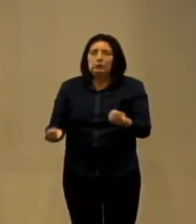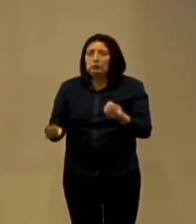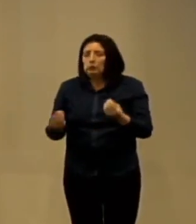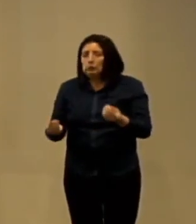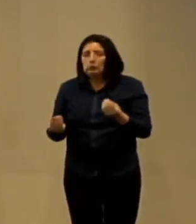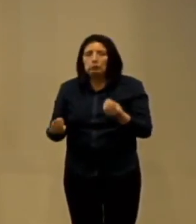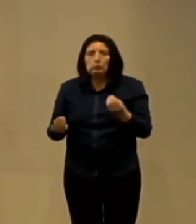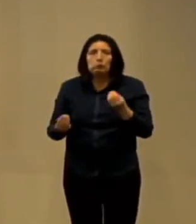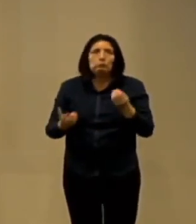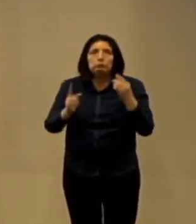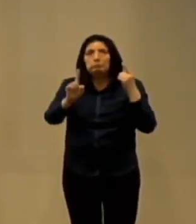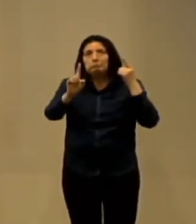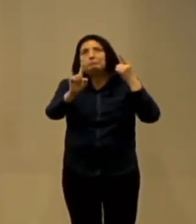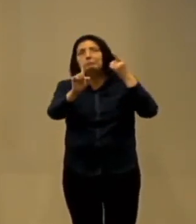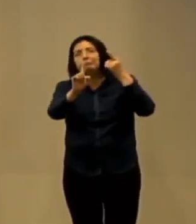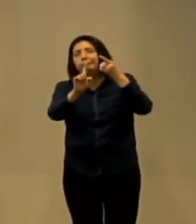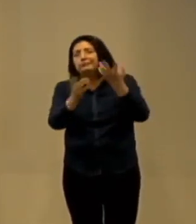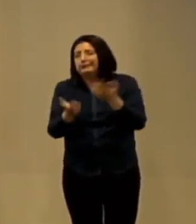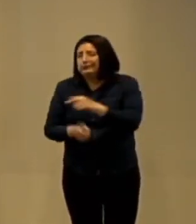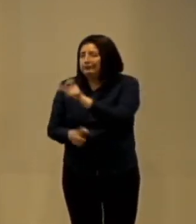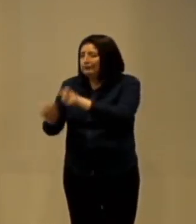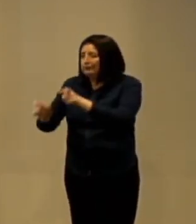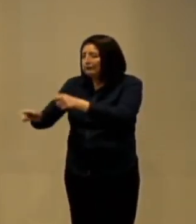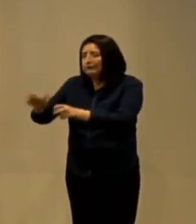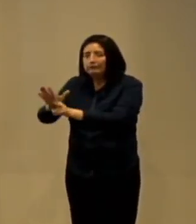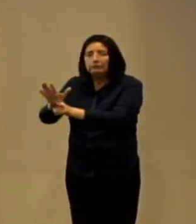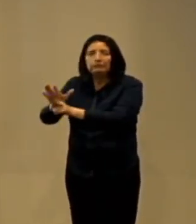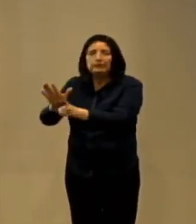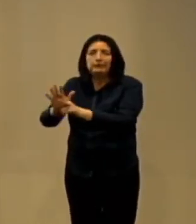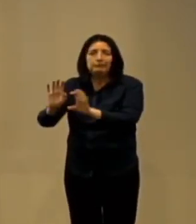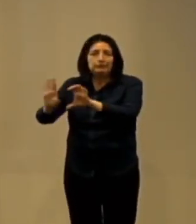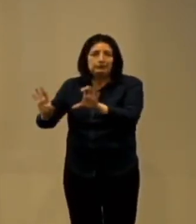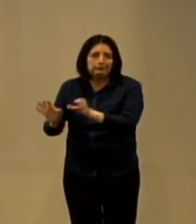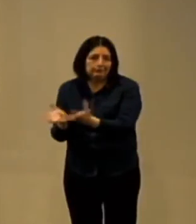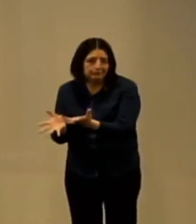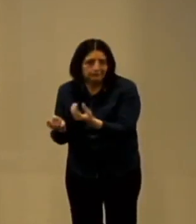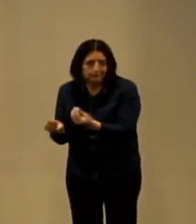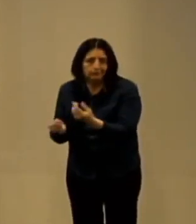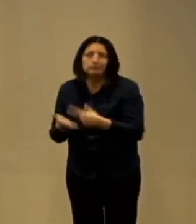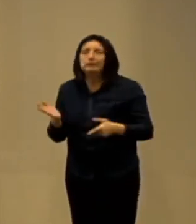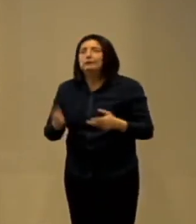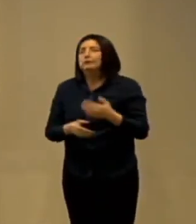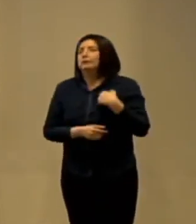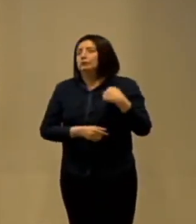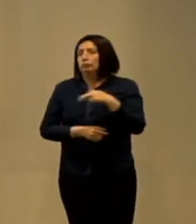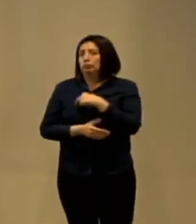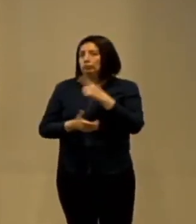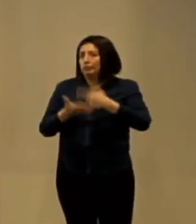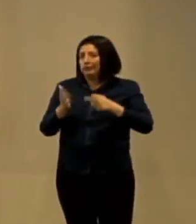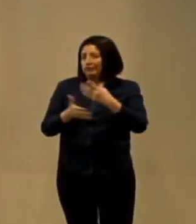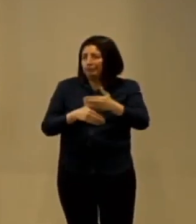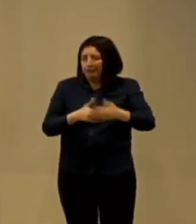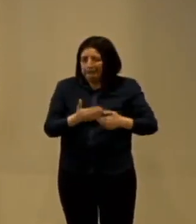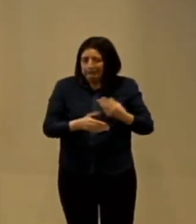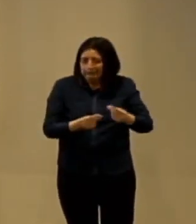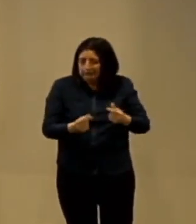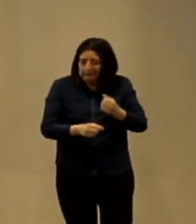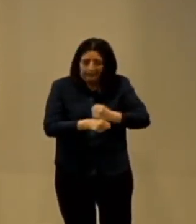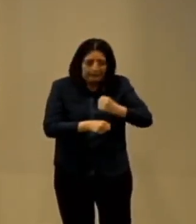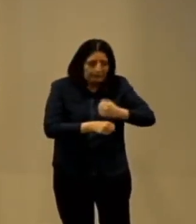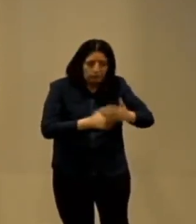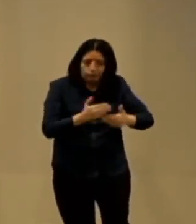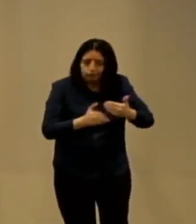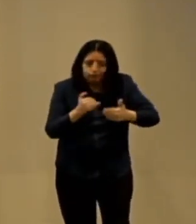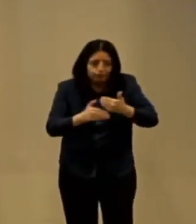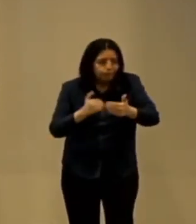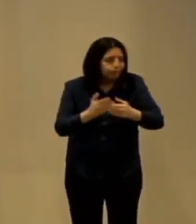la meta, si es voluntaria. Entonces lo que estamos haciendo es una acción proactiva,